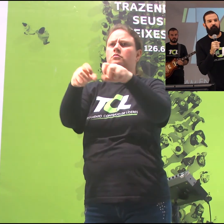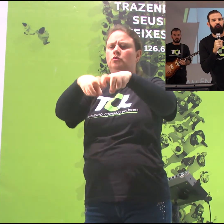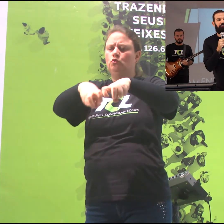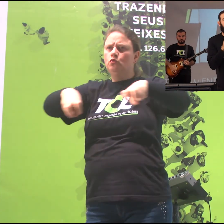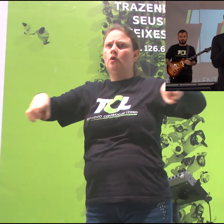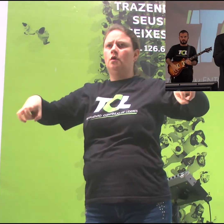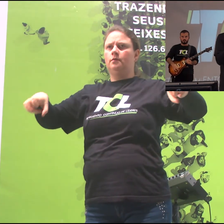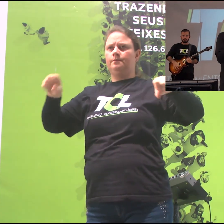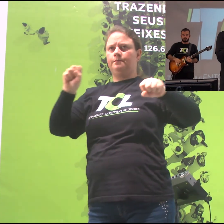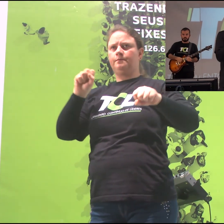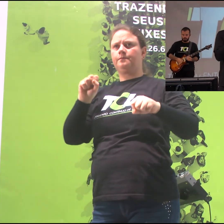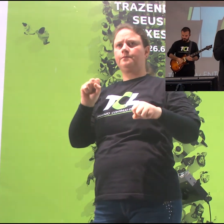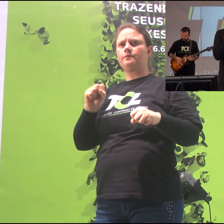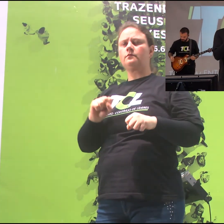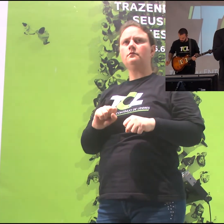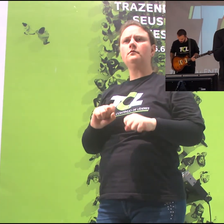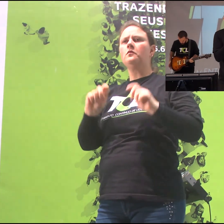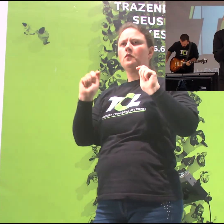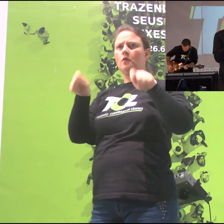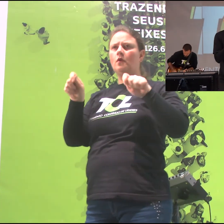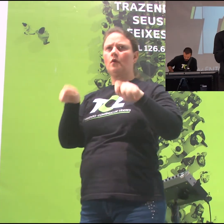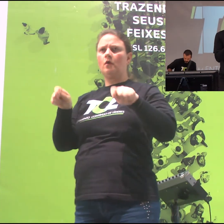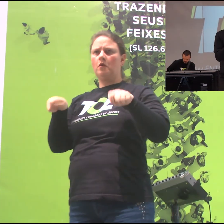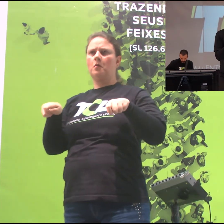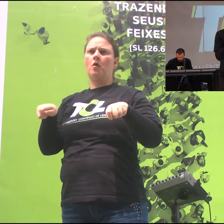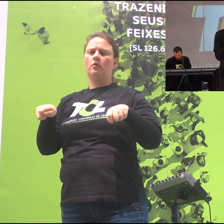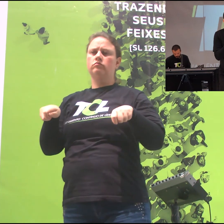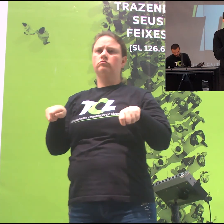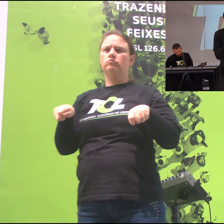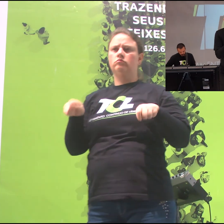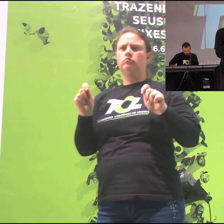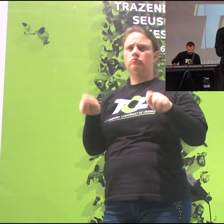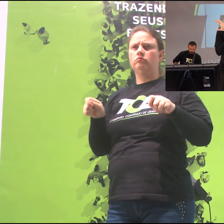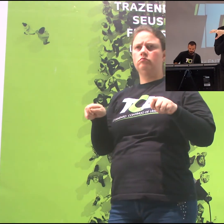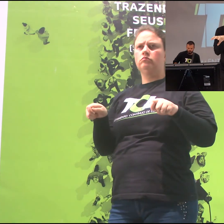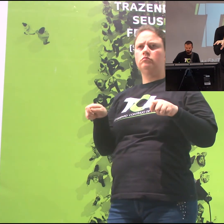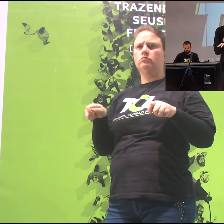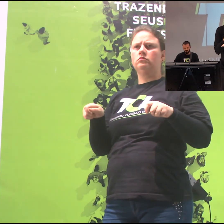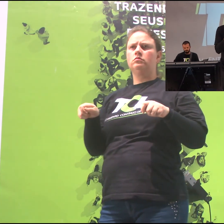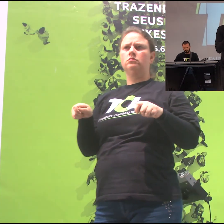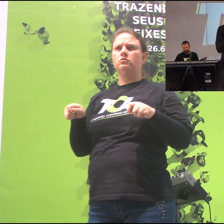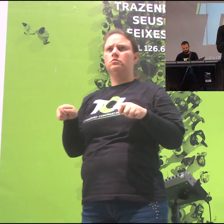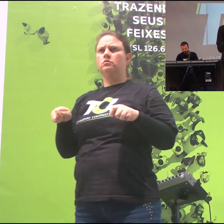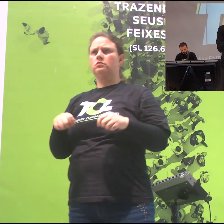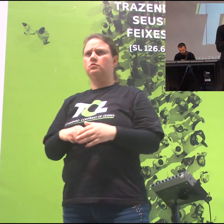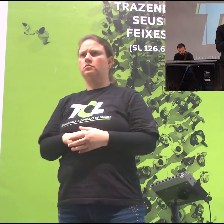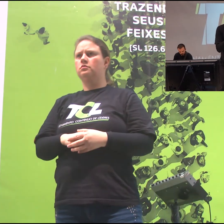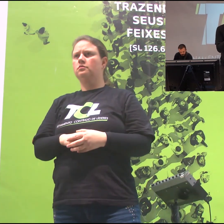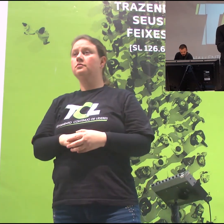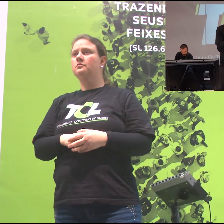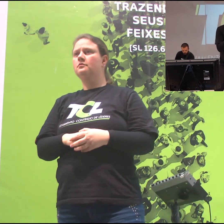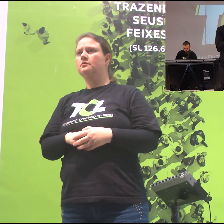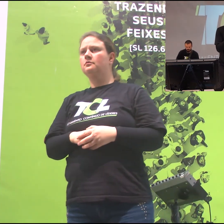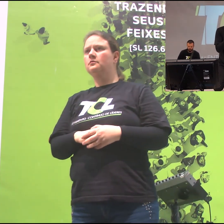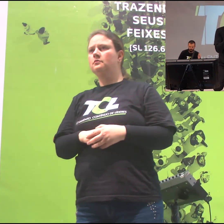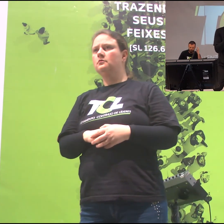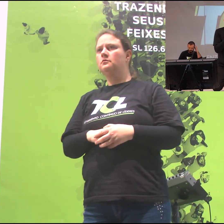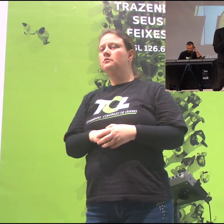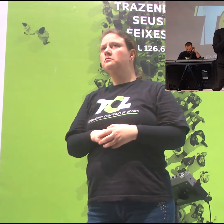Tá? Do jeito que você conseguir. Se você quiser sair do teu lugar, ir no corredor, ir nos cantos, sei que o piso vai estar meio